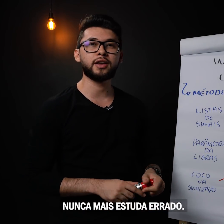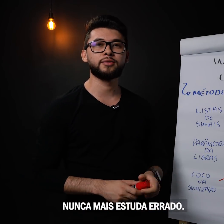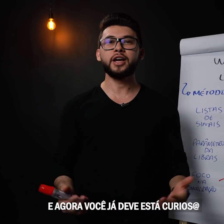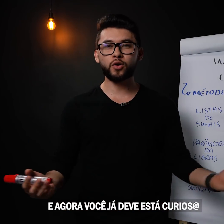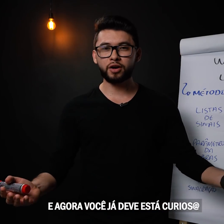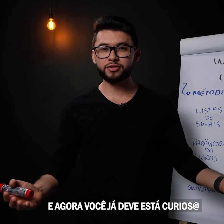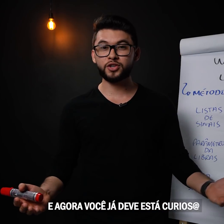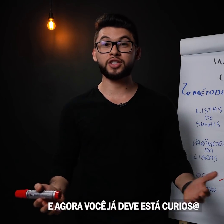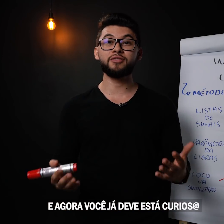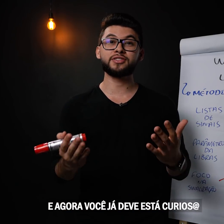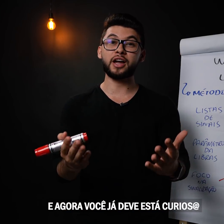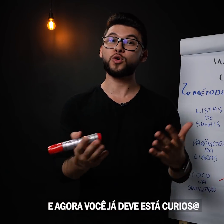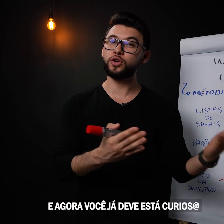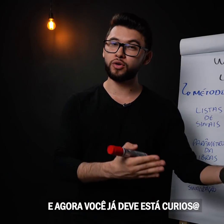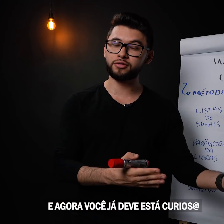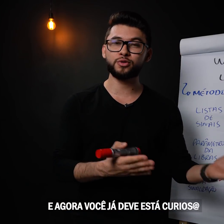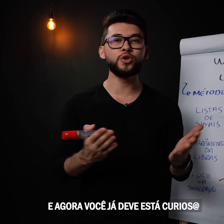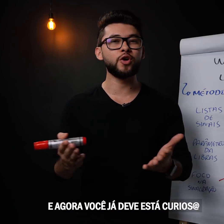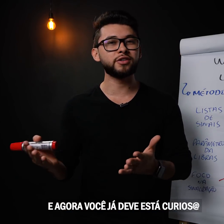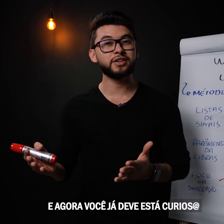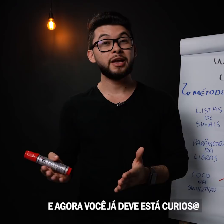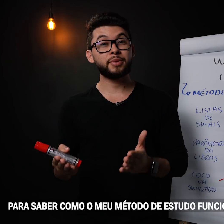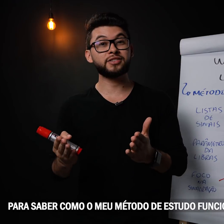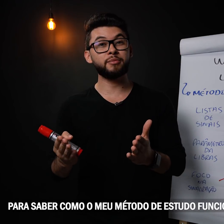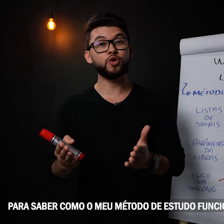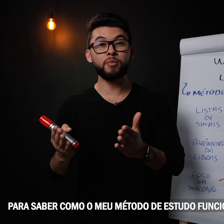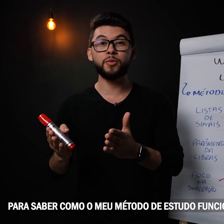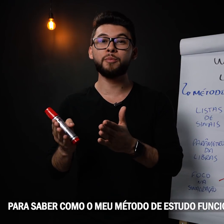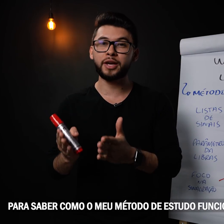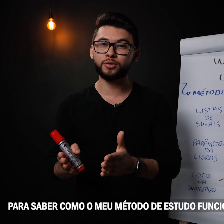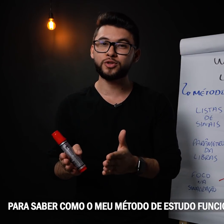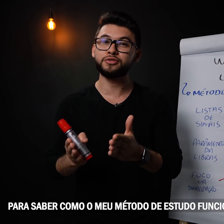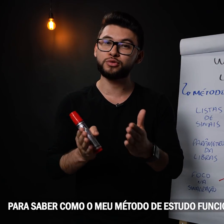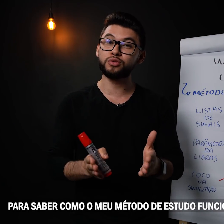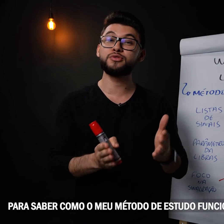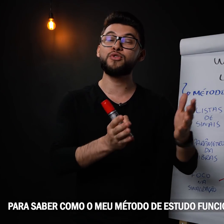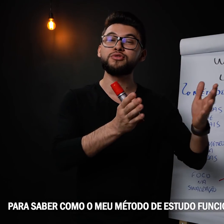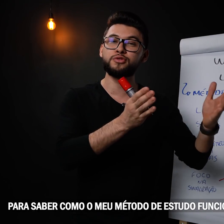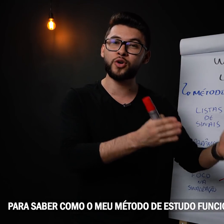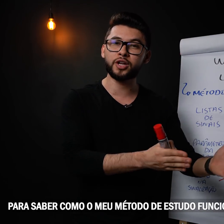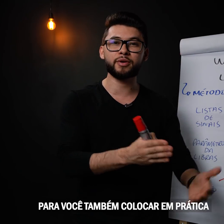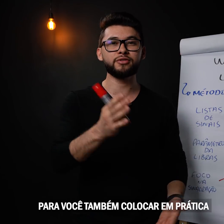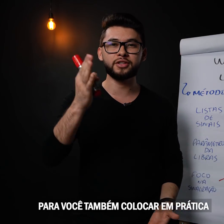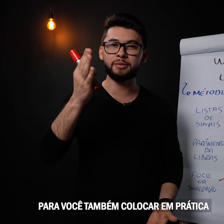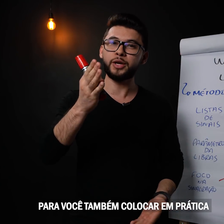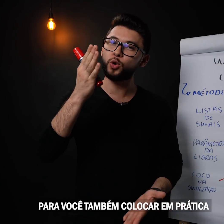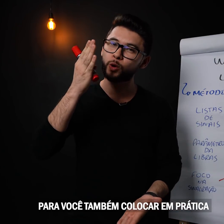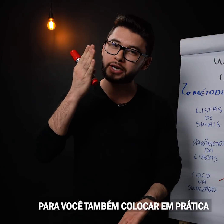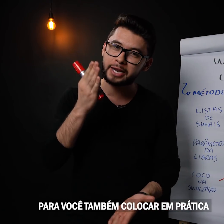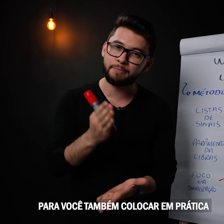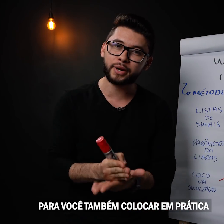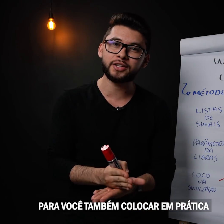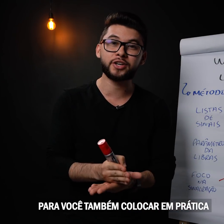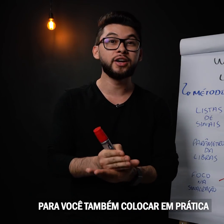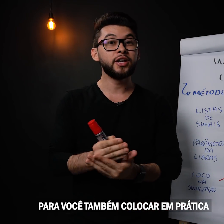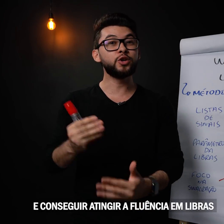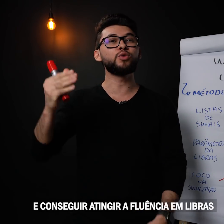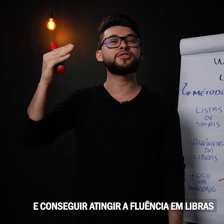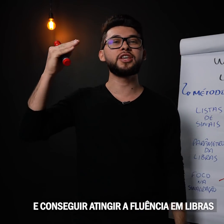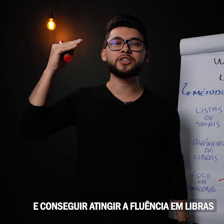E agora você já deve estar curioso e curiosa para saber como o meu método de estudos funciona, para você também colocar em prática e conseguir